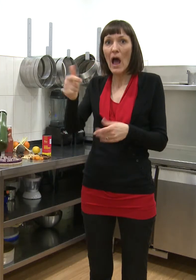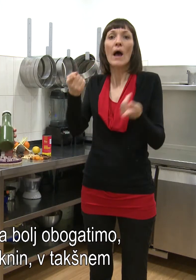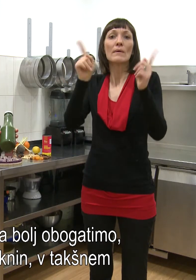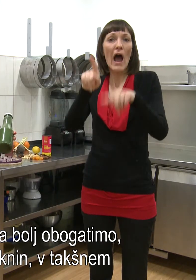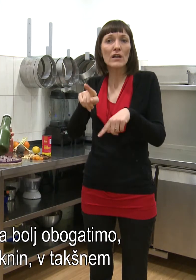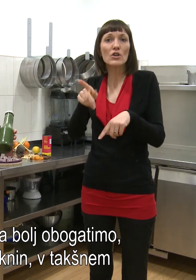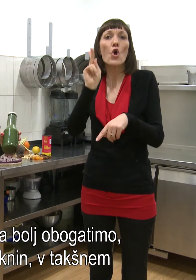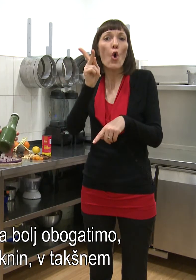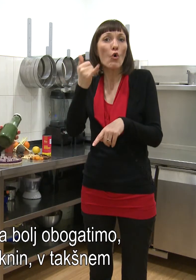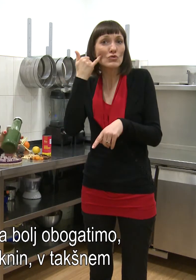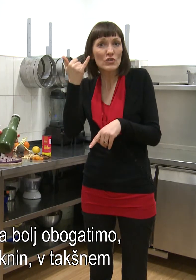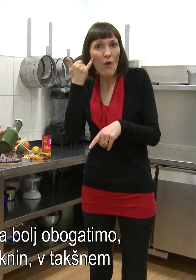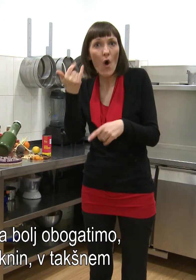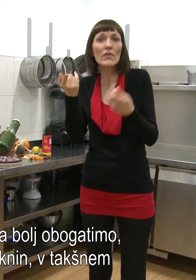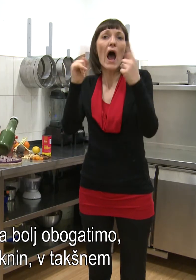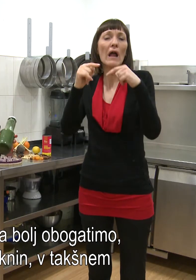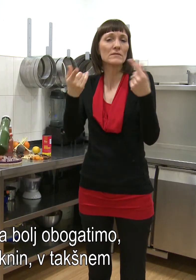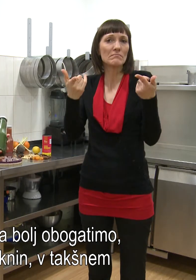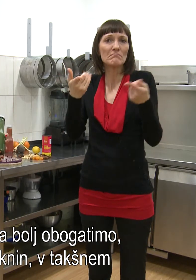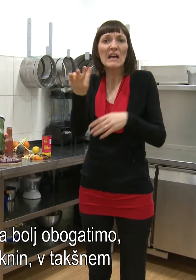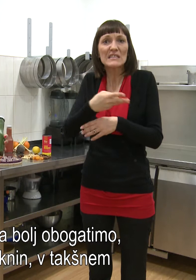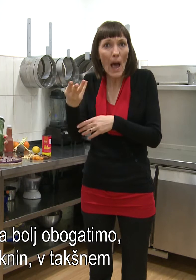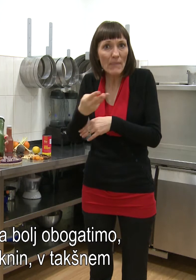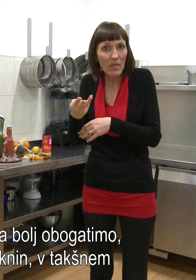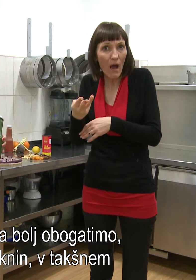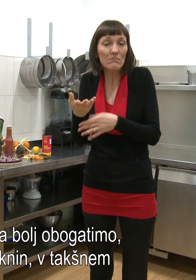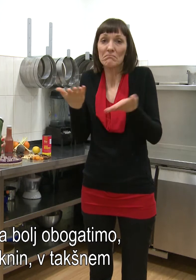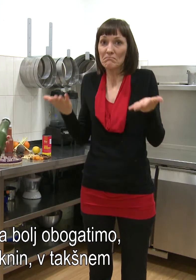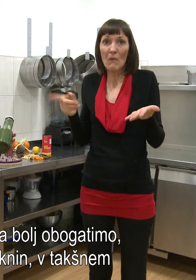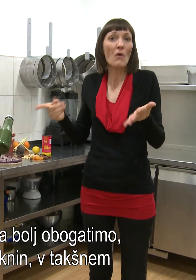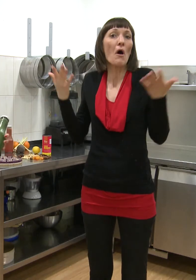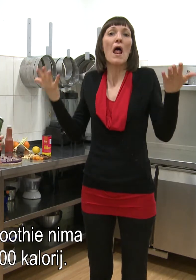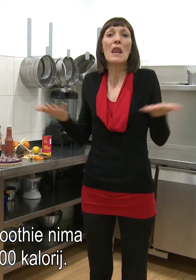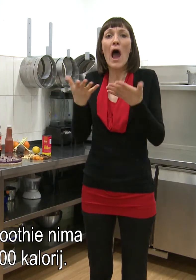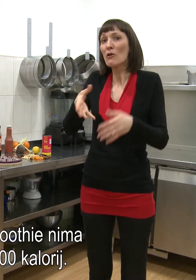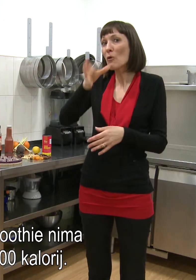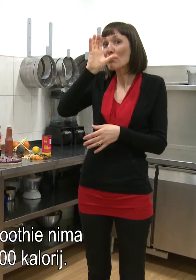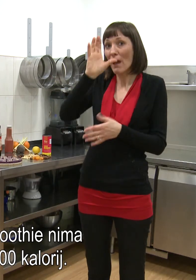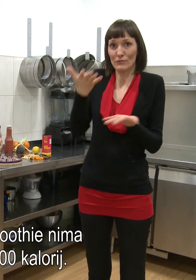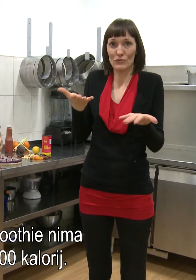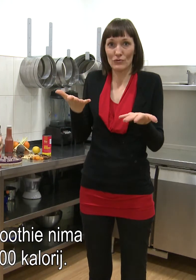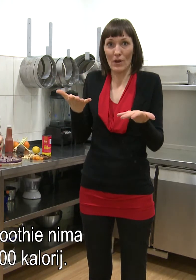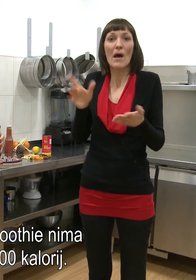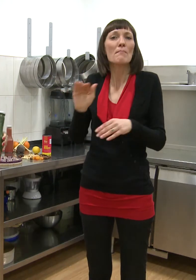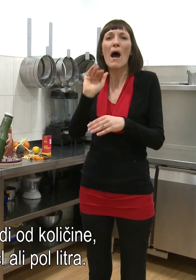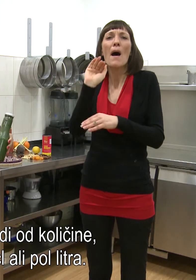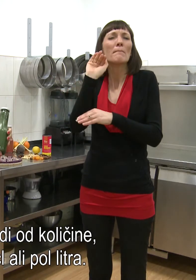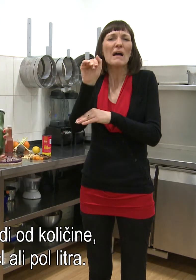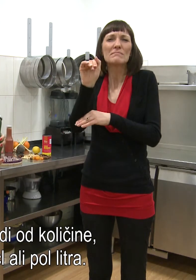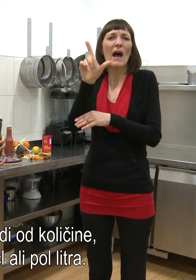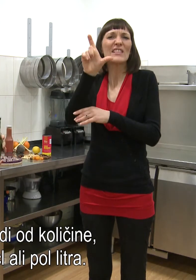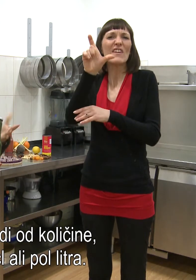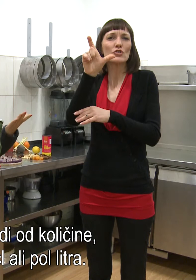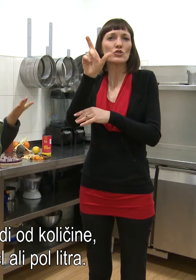vodo ali pa semena, da bolj obogatimo in ima več vlaknin. V tem primeru tak smuti nima več kot 200 kalorij. Zdaj odvisno tudi